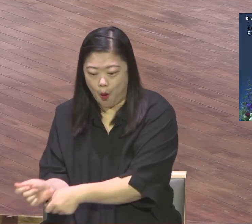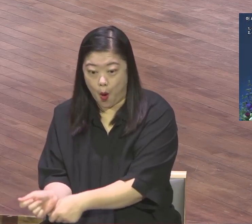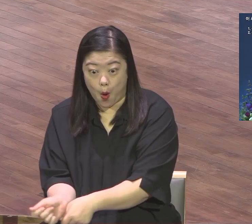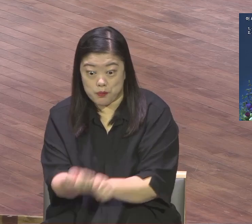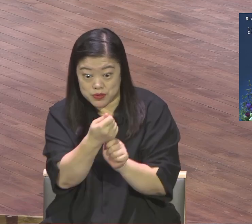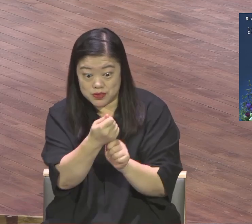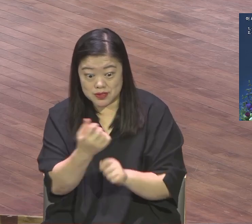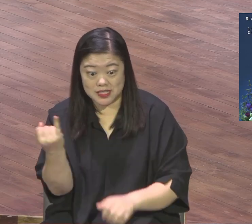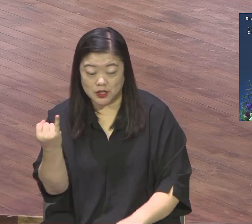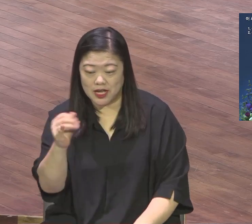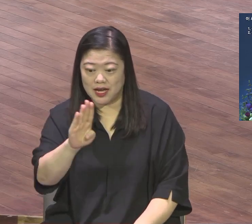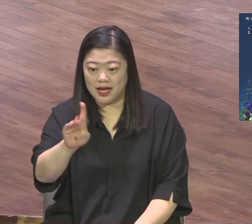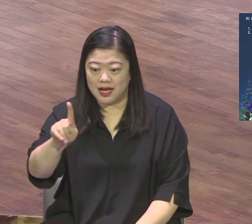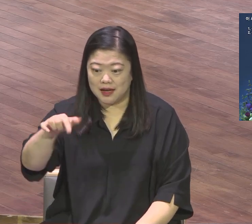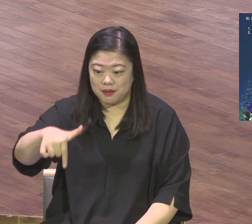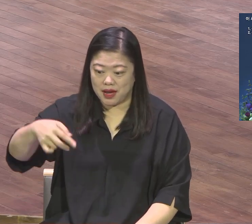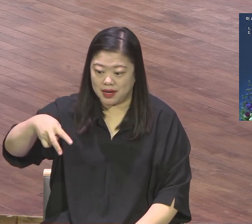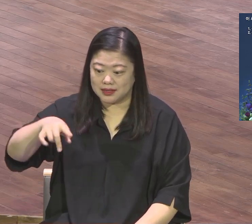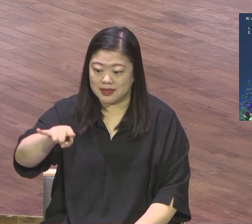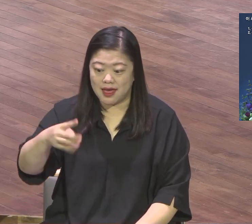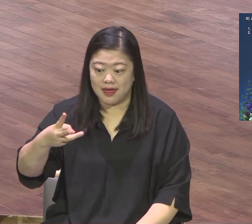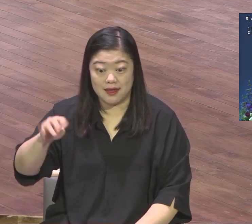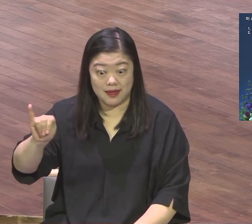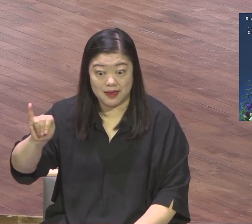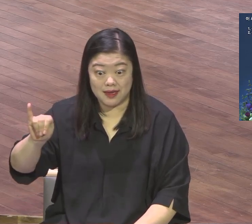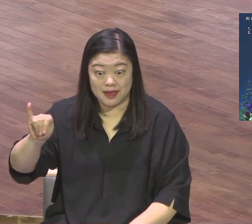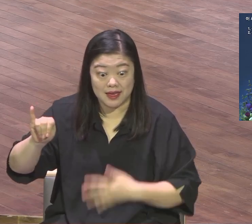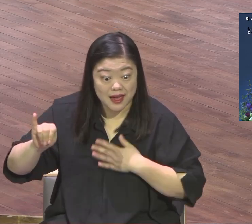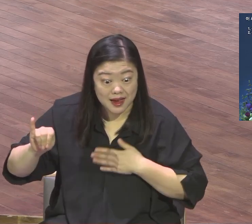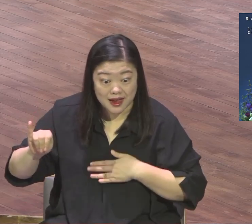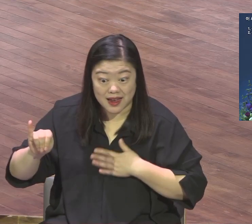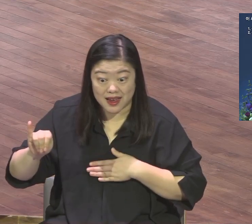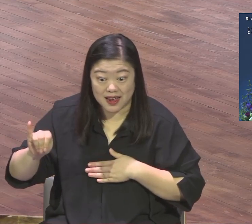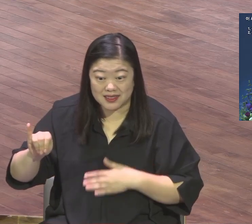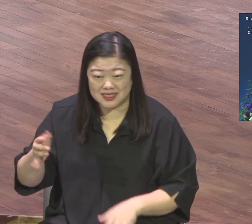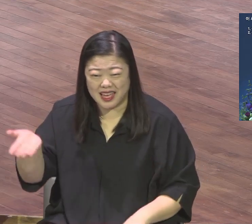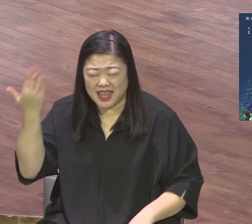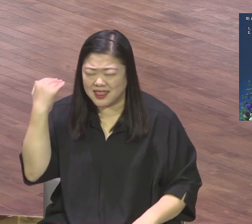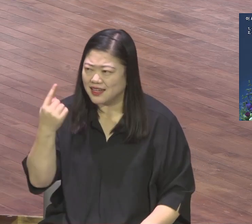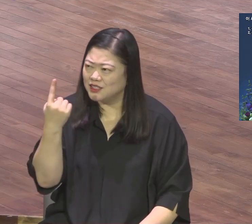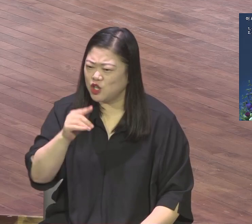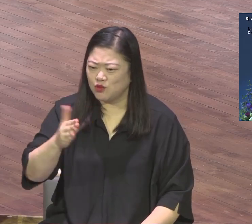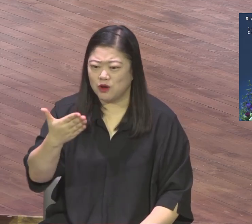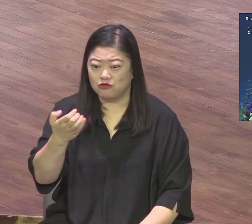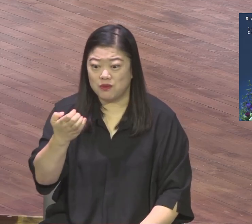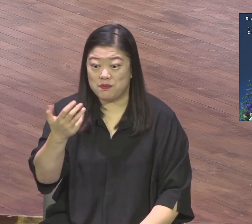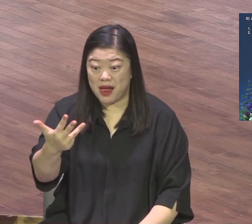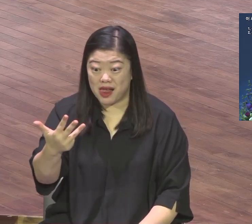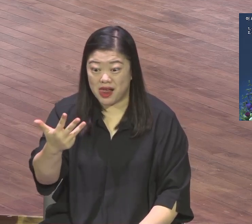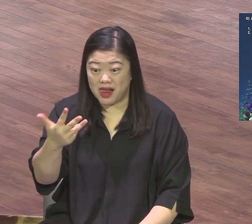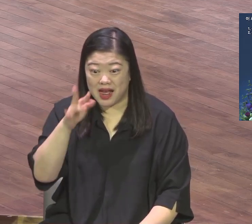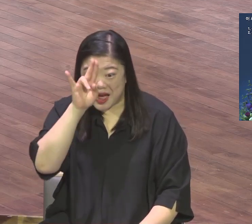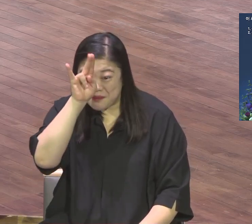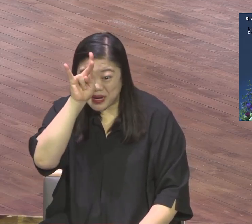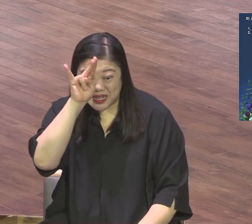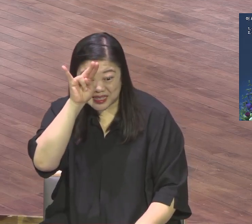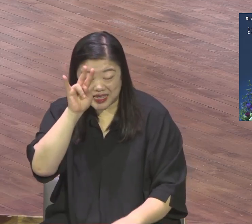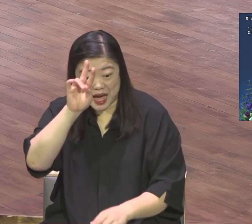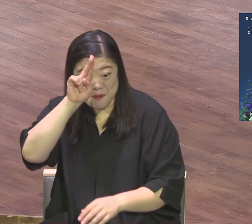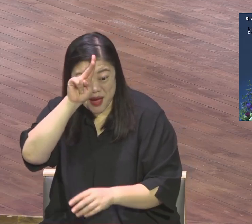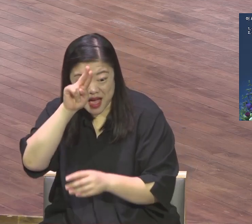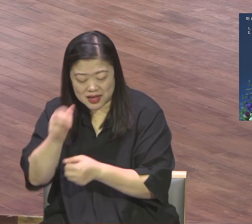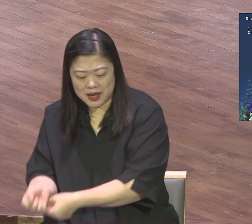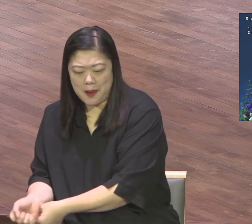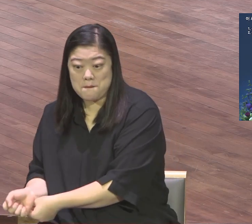있습니다. 박세리는 우리나라 대표 골프 선수였죠. 1998년 지금부터 25년 전에